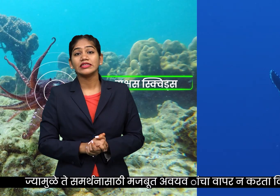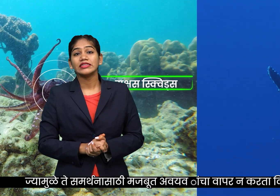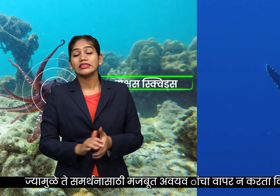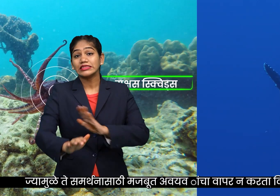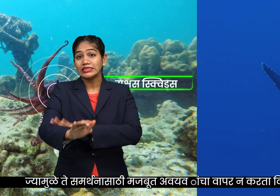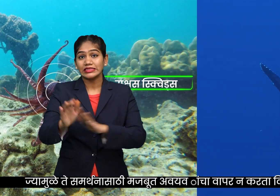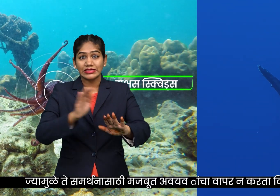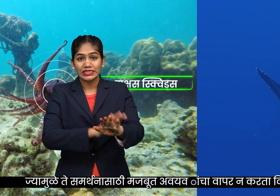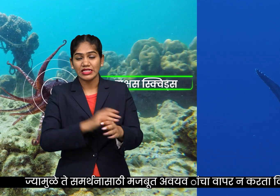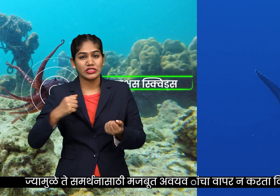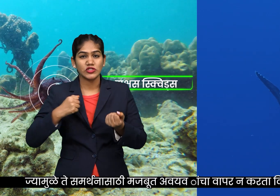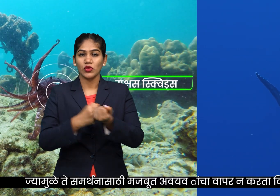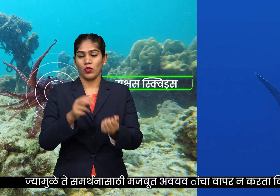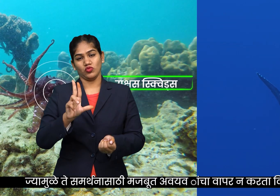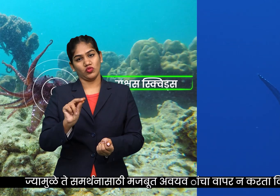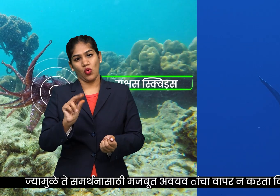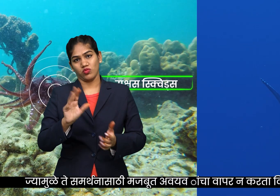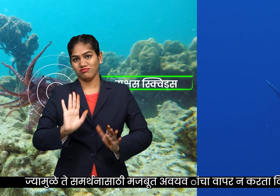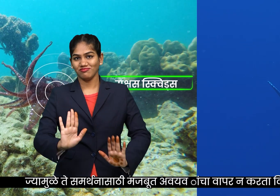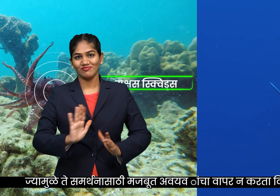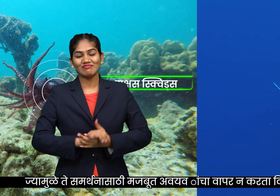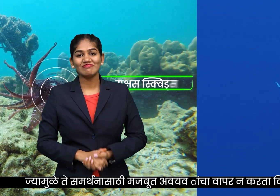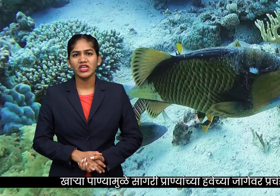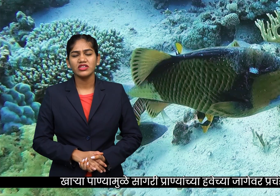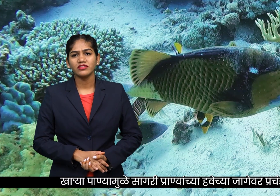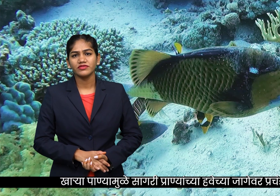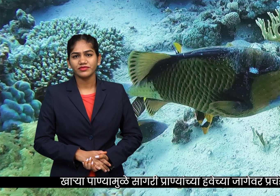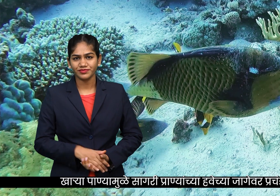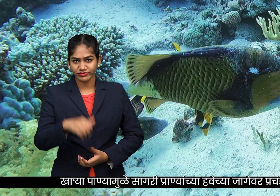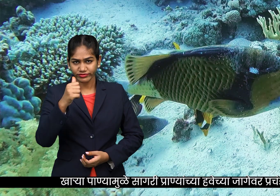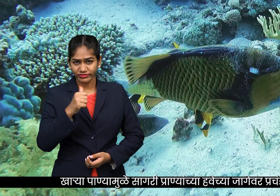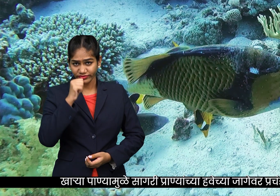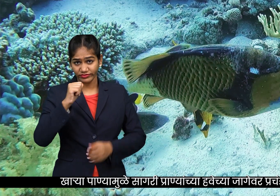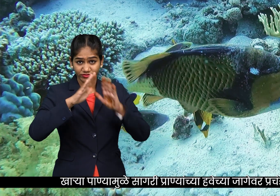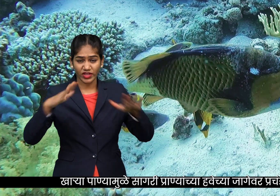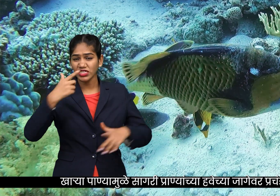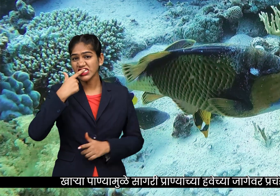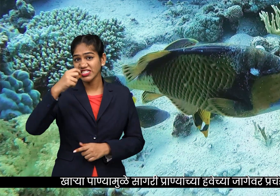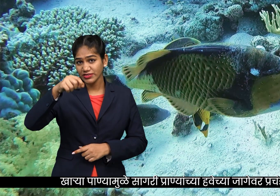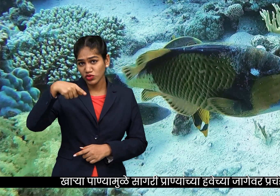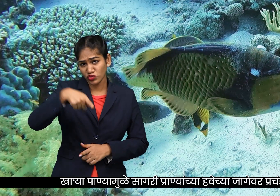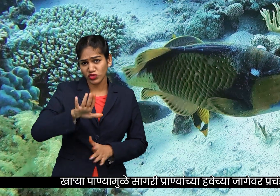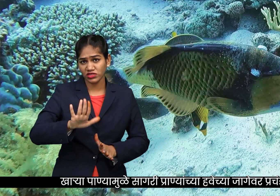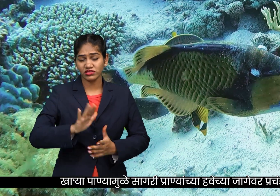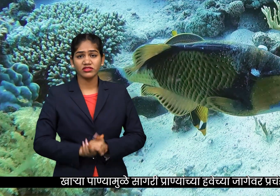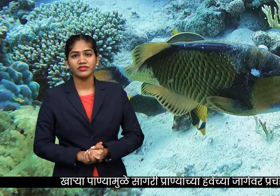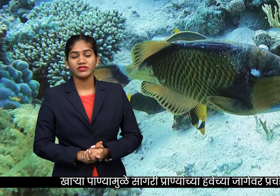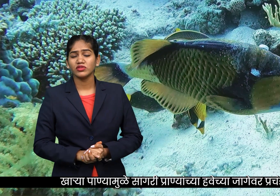वापर न करता विकसित होऊ शकतात. खाण्या पाण्यामुळे सागरी